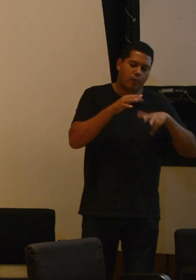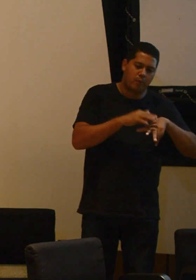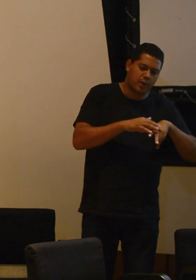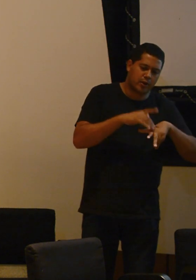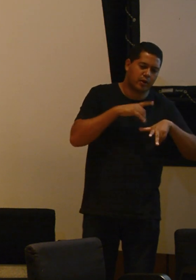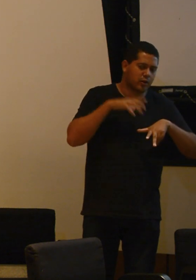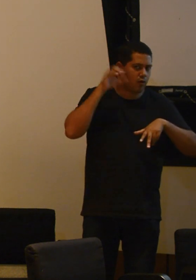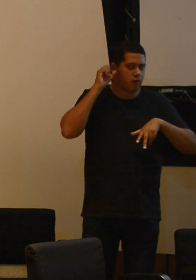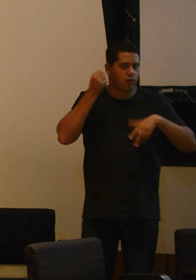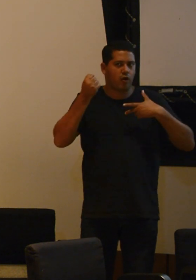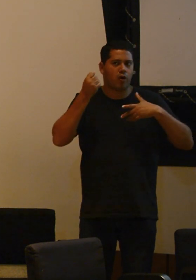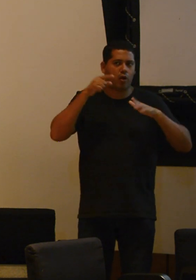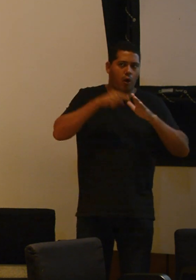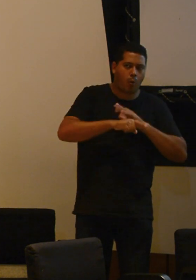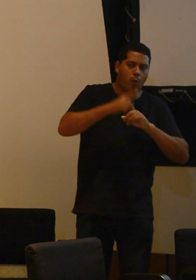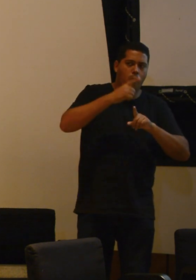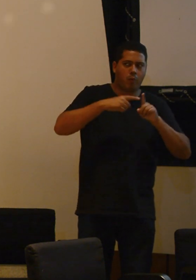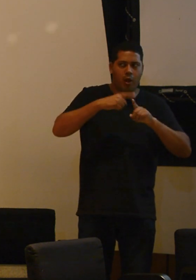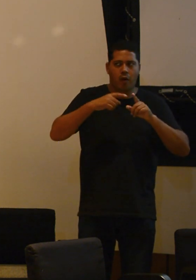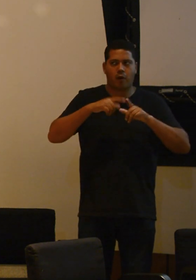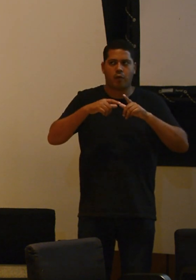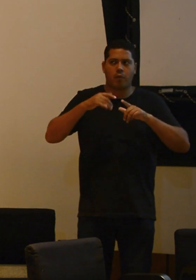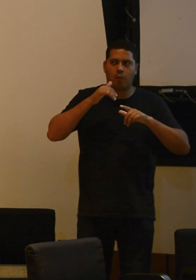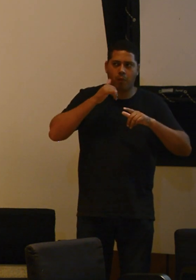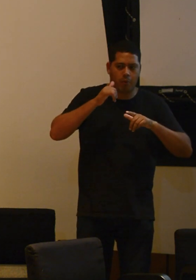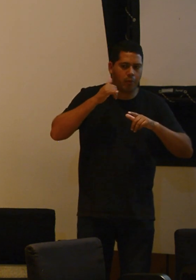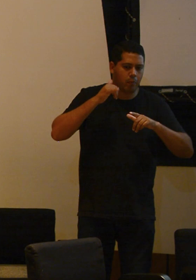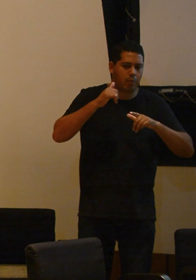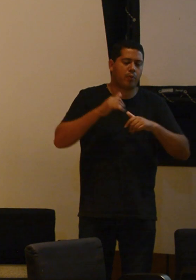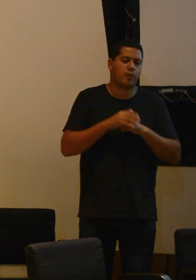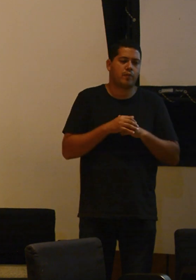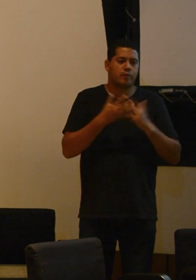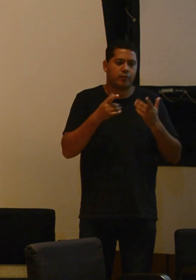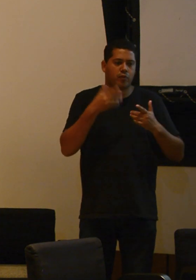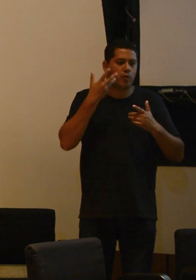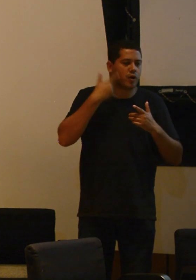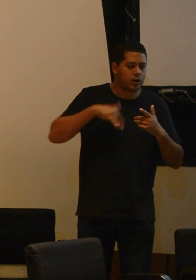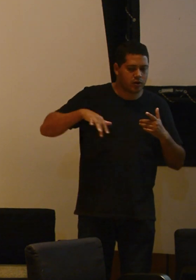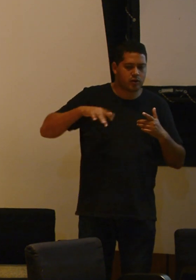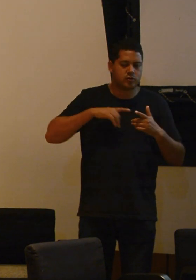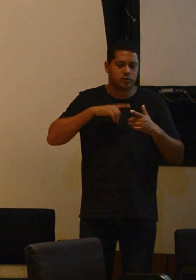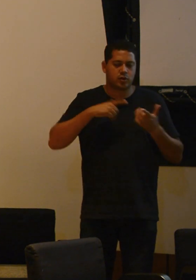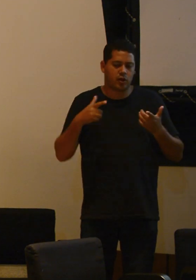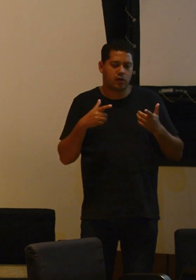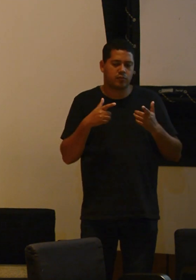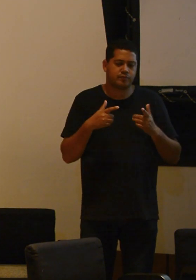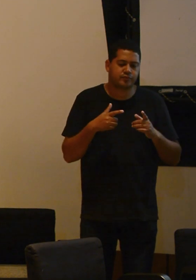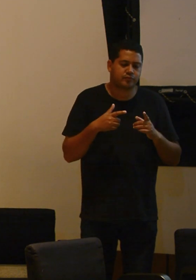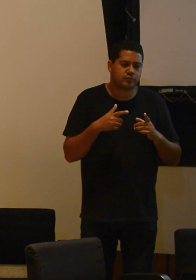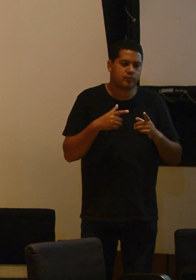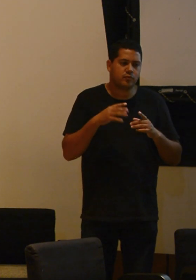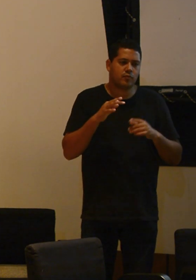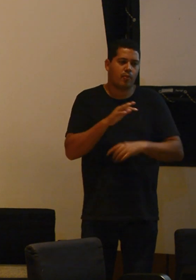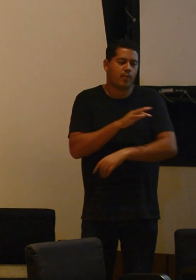graves, médios, agudos em cada orelha. E claro que com a criança a gente tem técnicas, né, específicas para